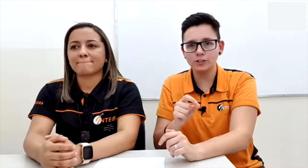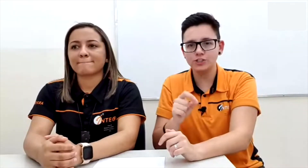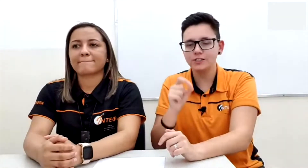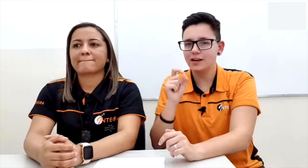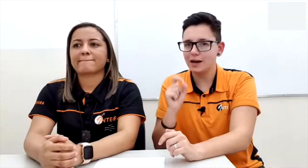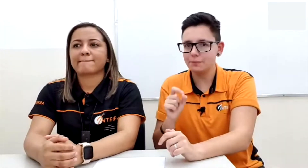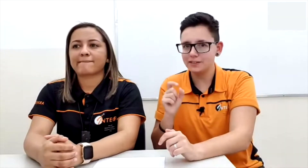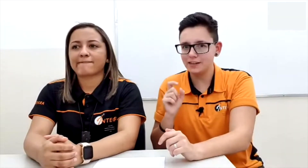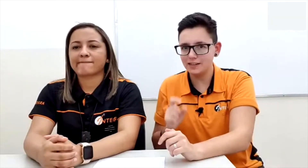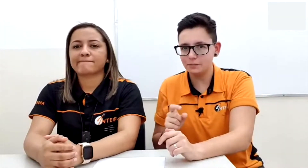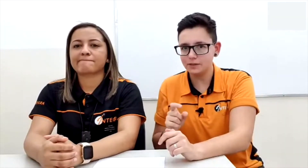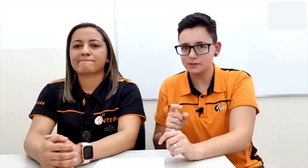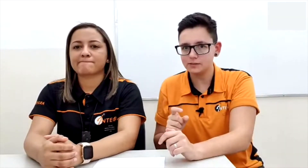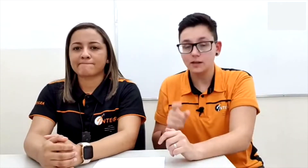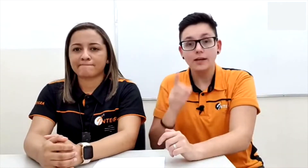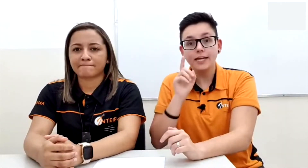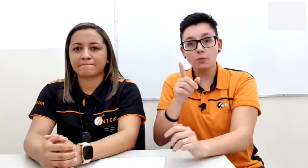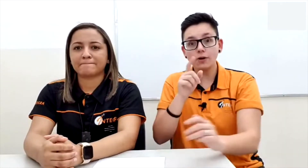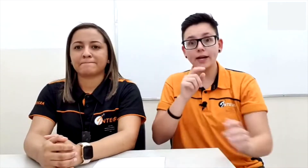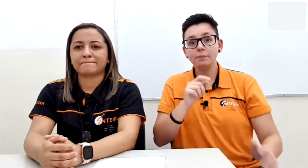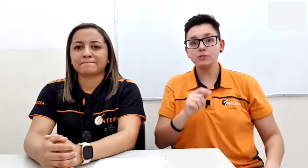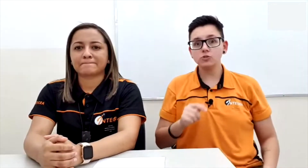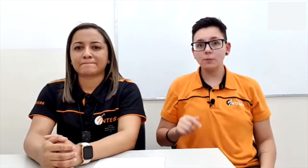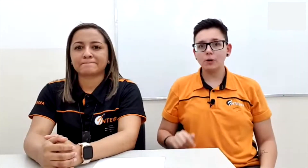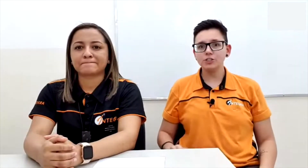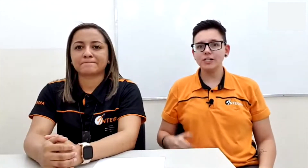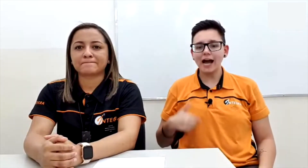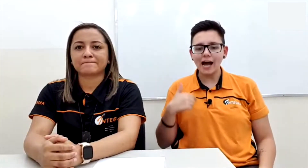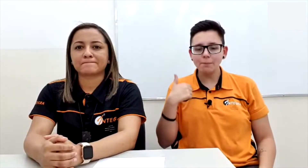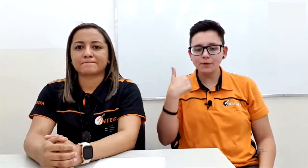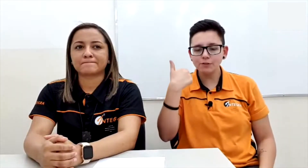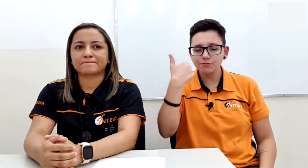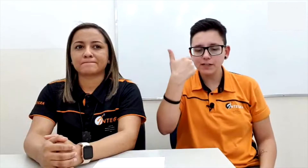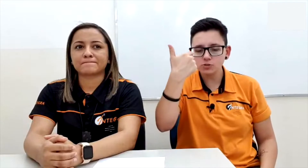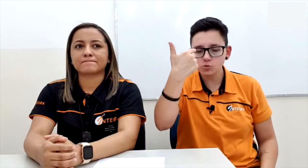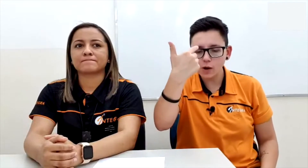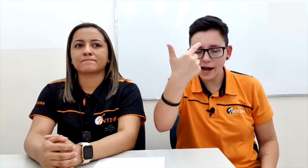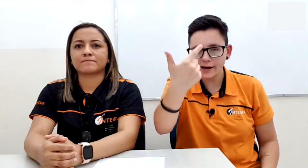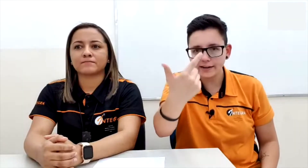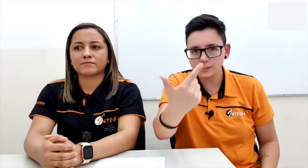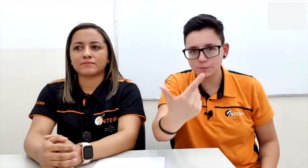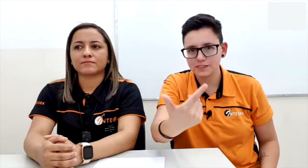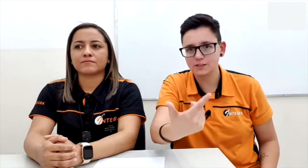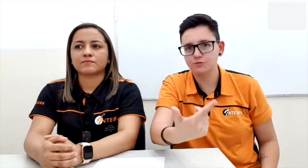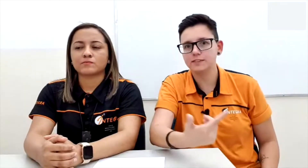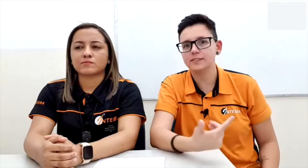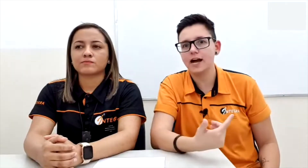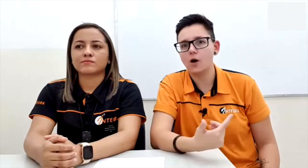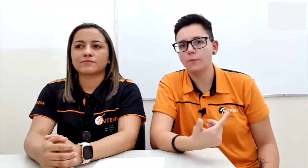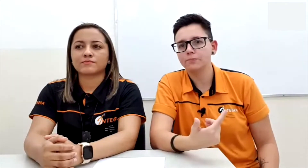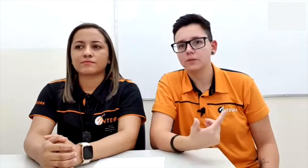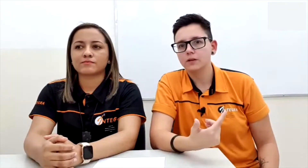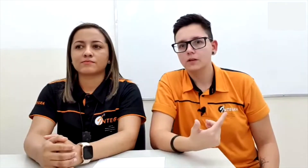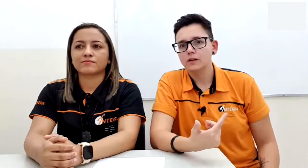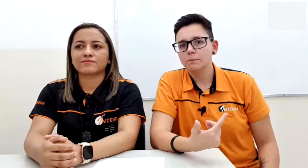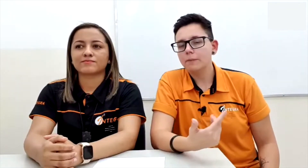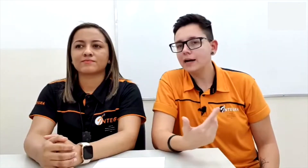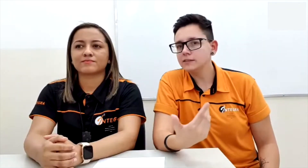pode aprender Libras. E qualquer pessoa pode aperfeiçoar a expressão facial. Basta